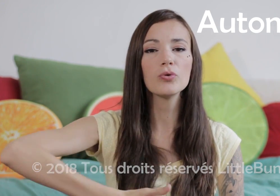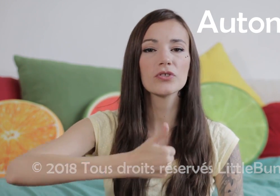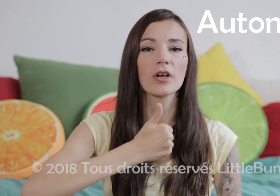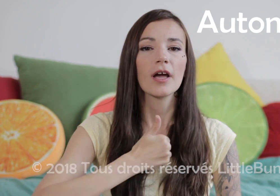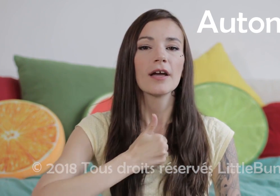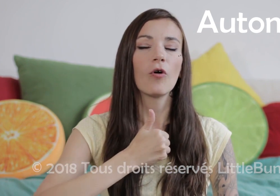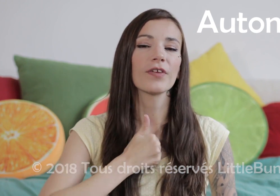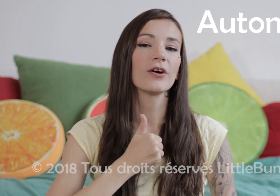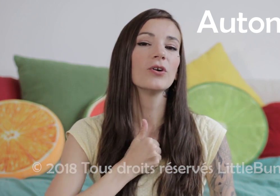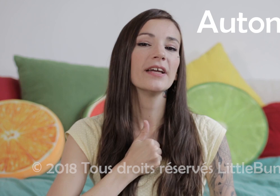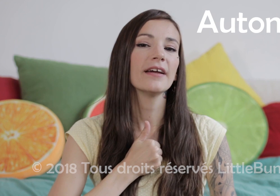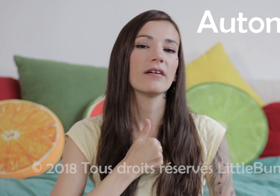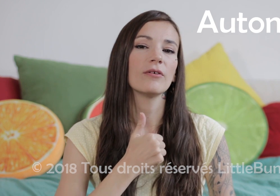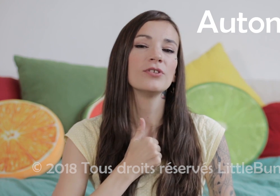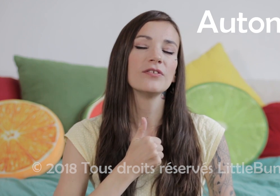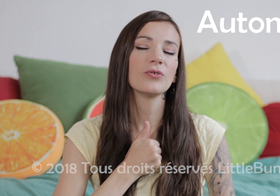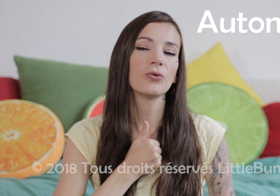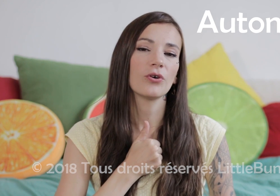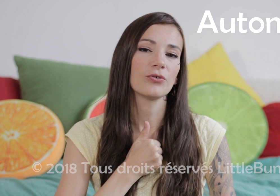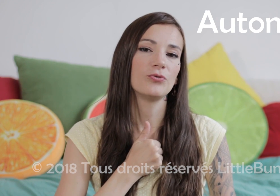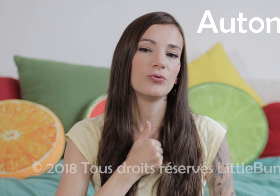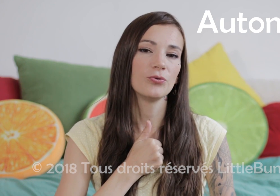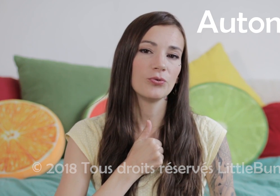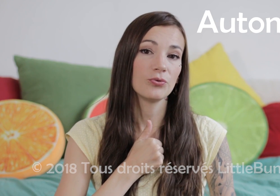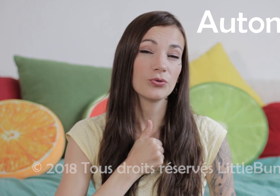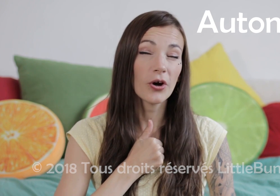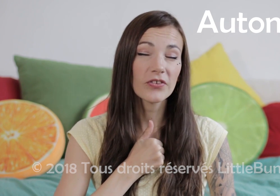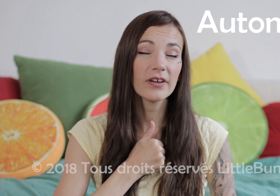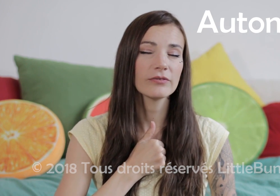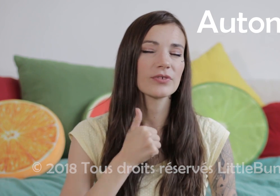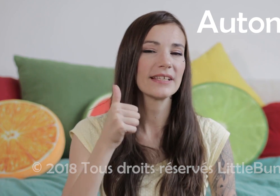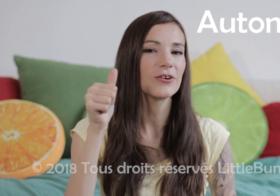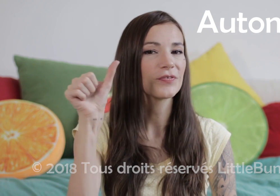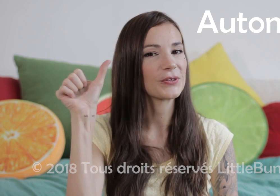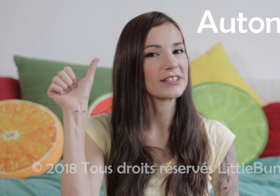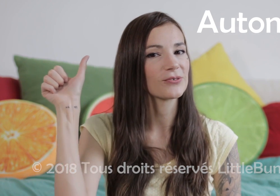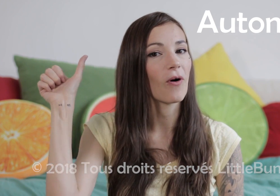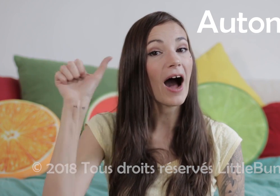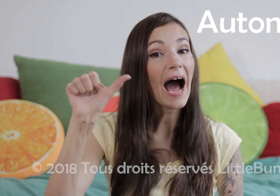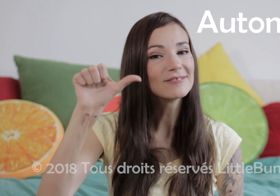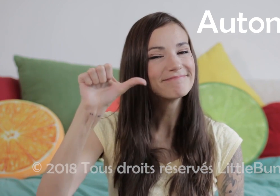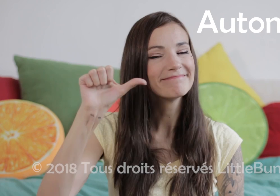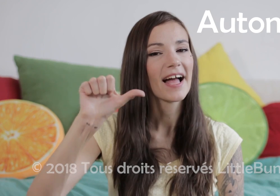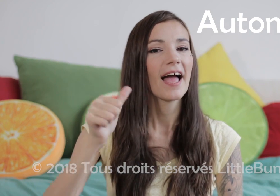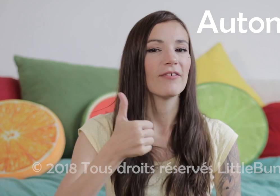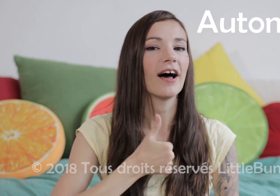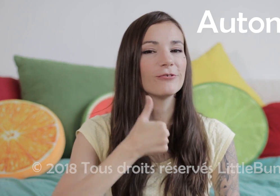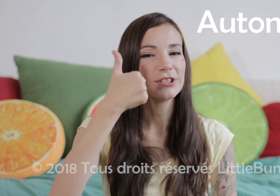pouce qu'on vient coller au niveau du torse. Donc c'est la configuration en A. Voilà, j'ai le